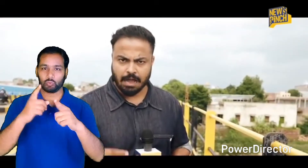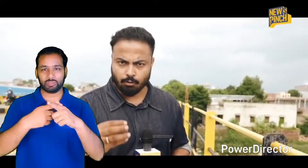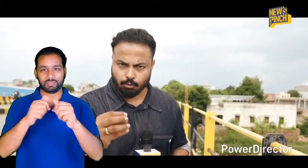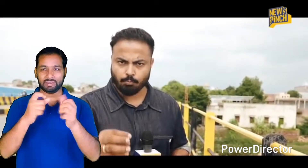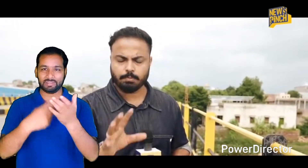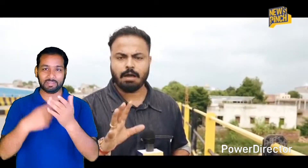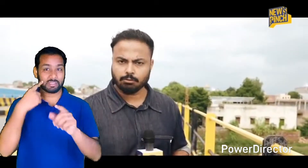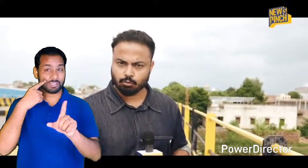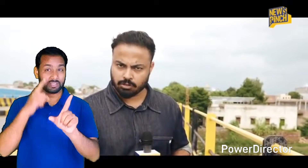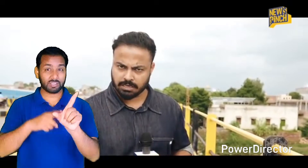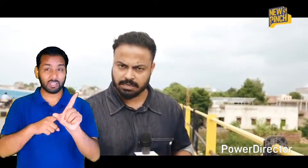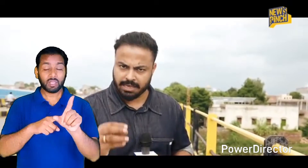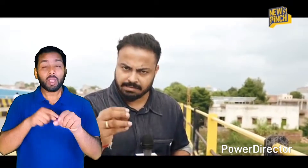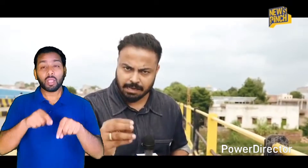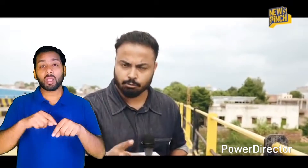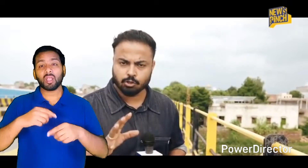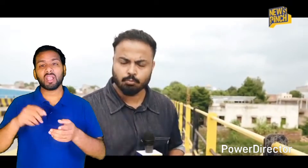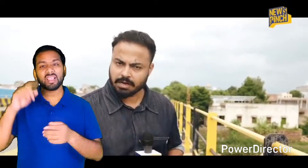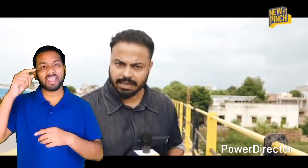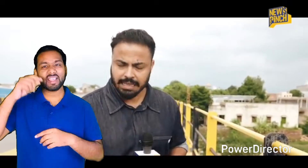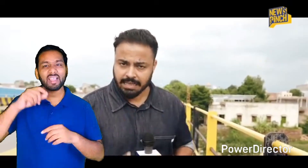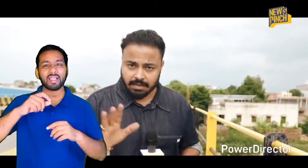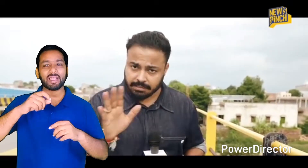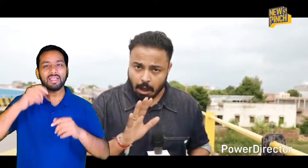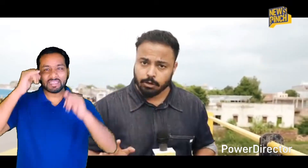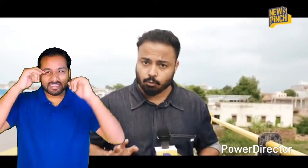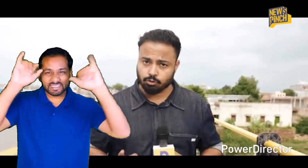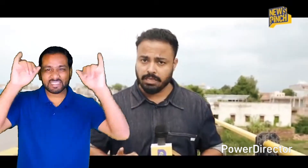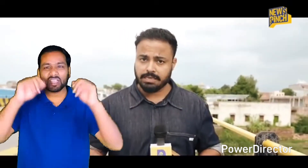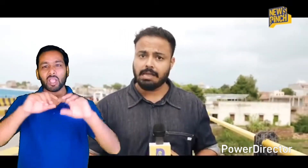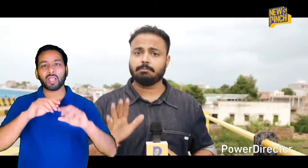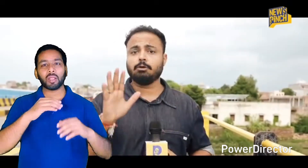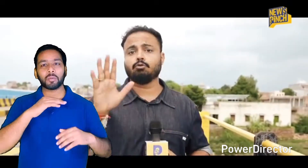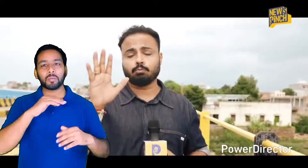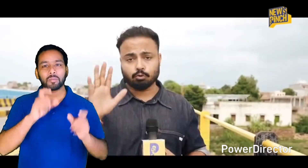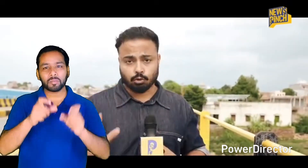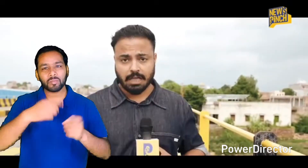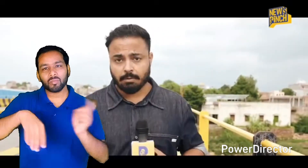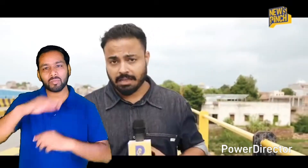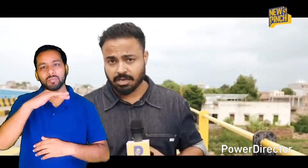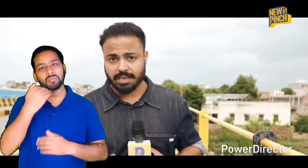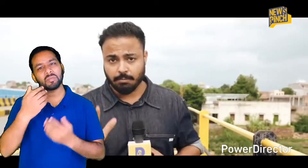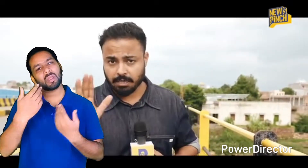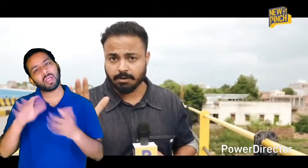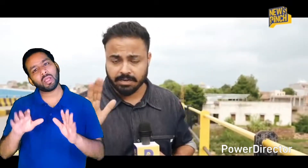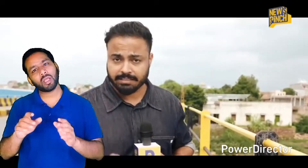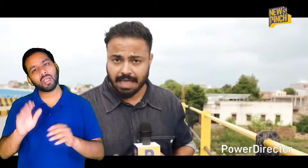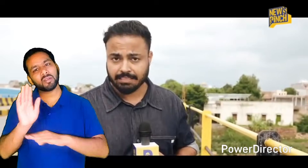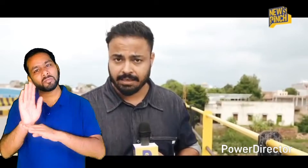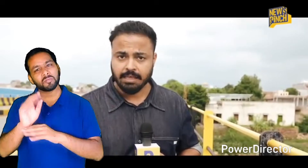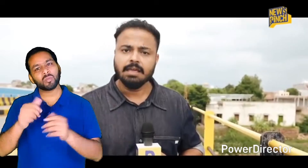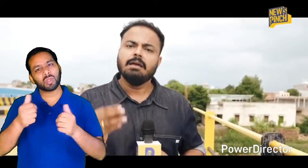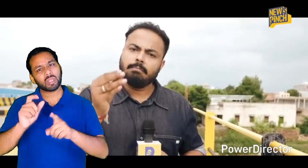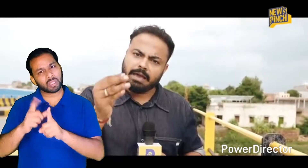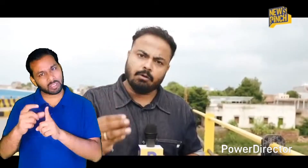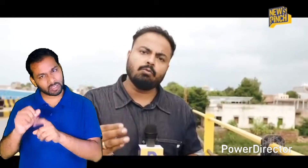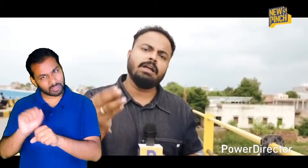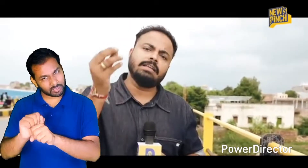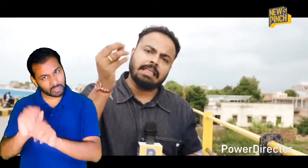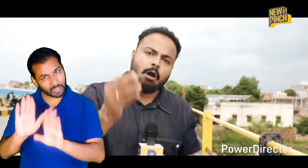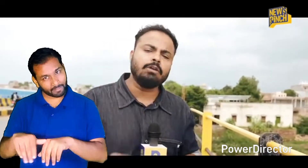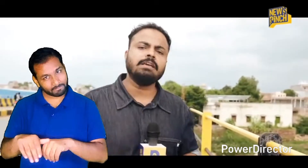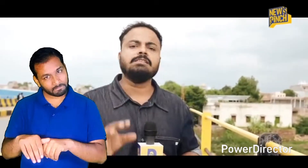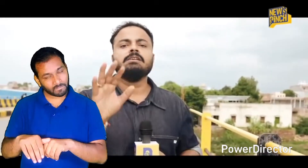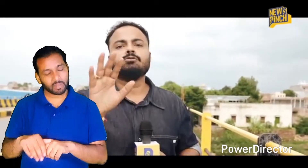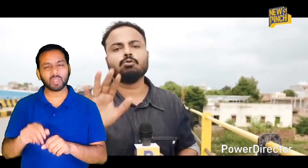चली गई, लाखों लोग प्रभावित होते चले गए, हजारों जीव मर गए, नेताओं ने कुछ नहीं किया, जबकि जोधपुर तो इतना बड़ा शहर है, बड़े बड़े नेता आते हैं। मैं